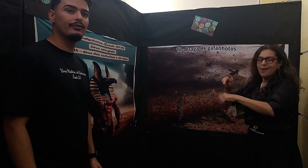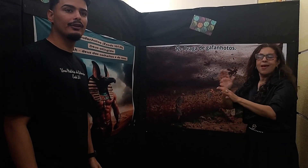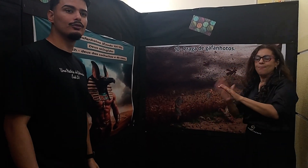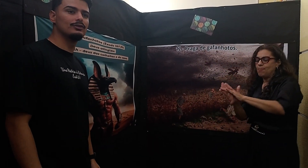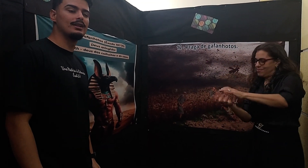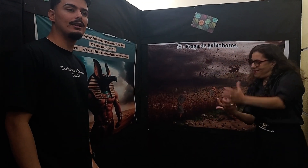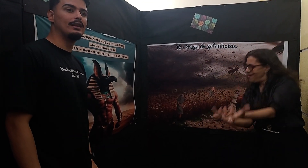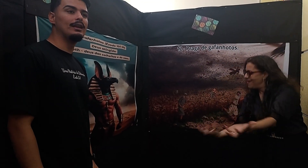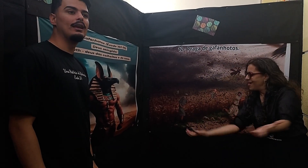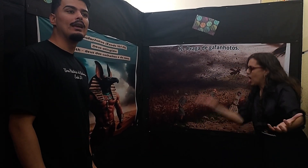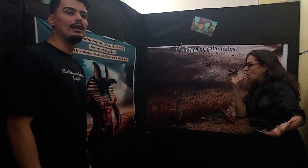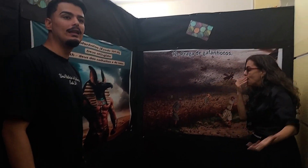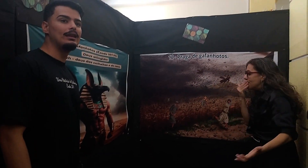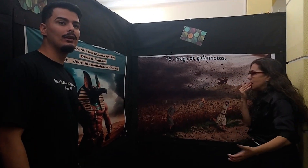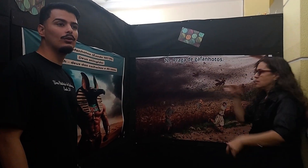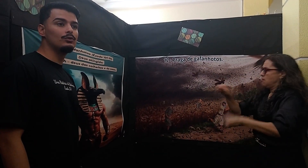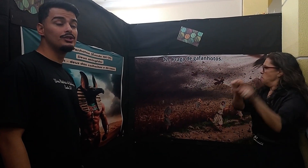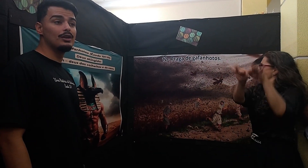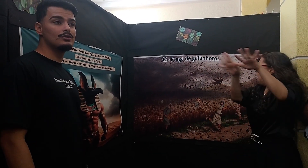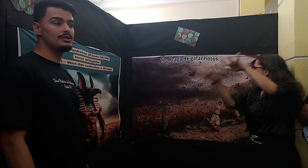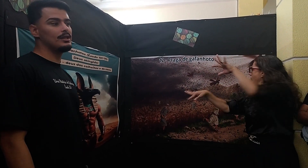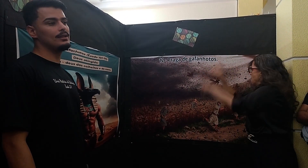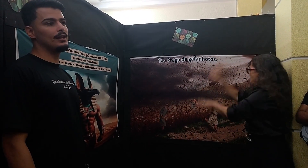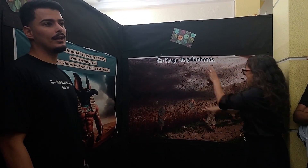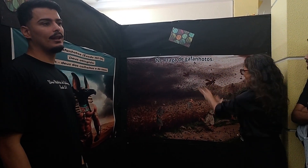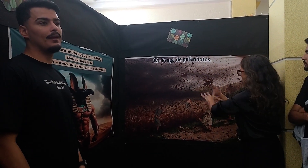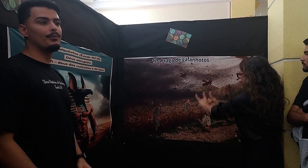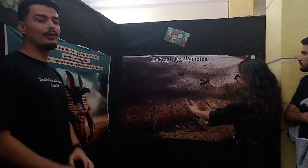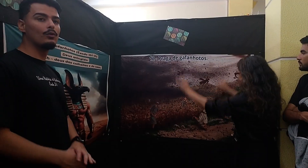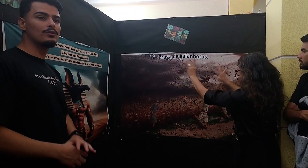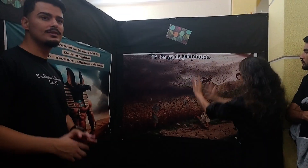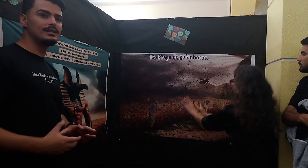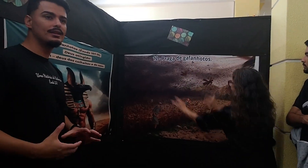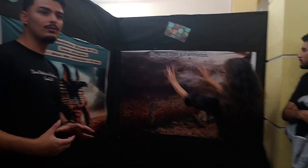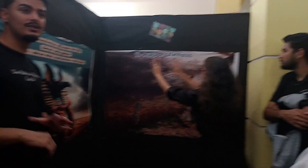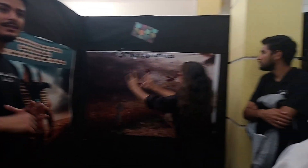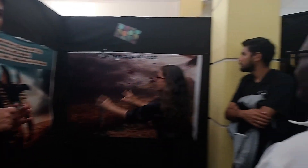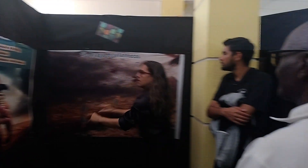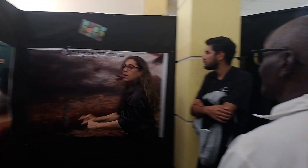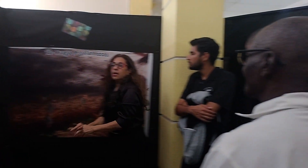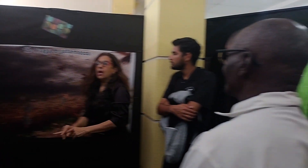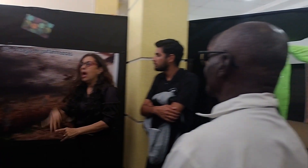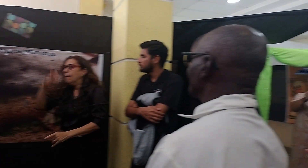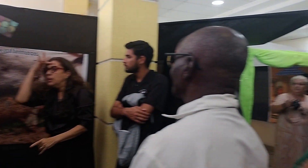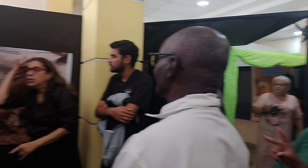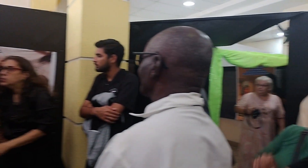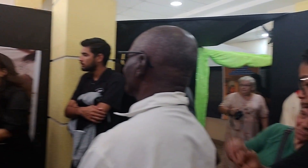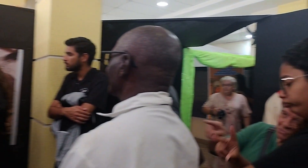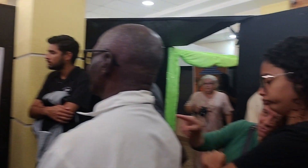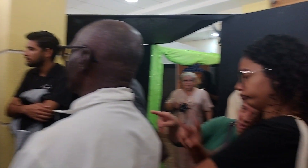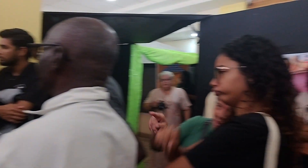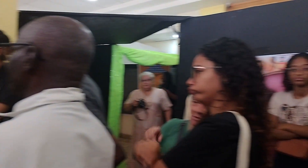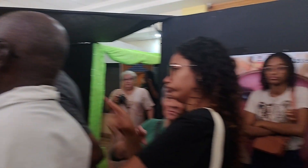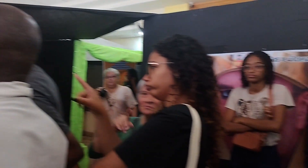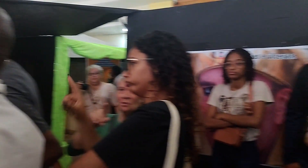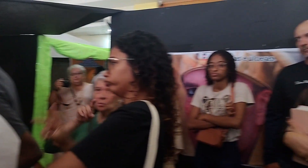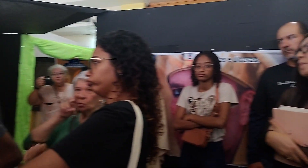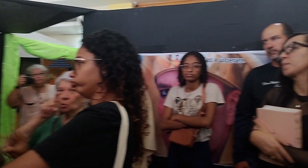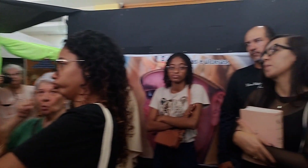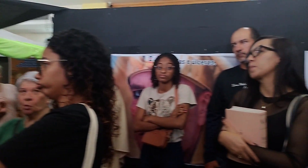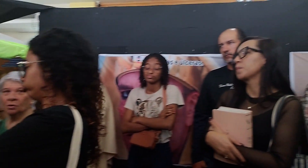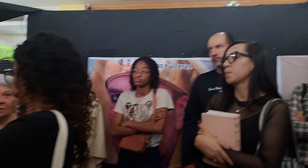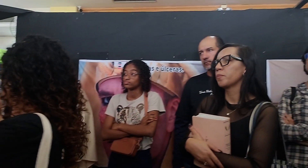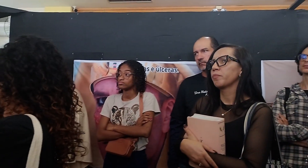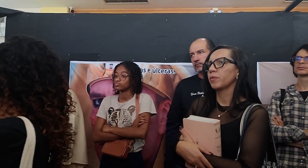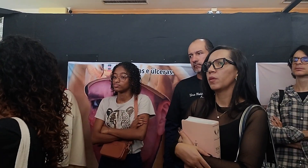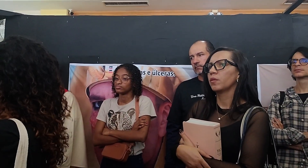chuva de gafanhotos ali. E os deuses dele daquela época não conseguiram, os sábios, reverter essa situação. O